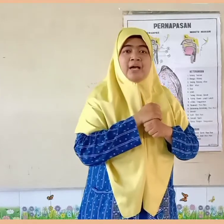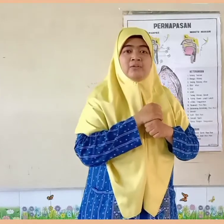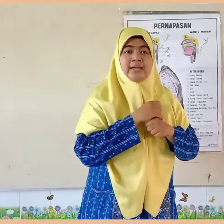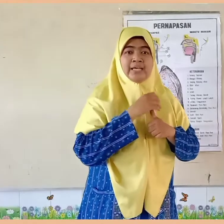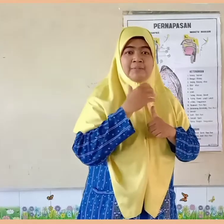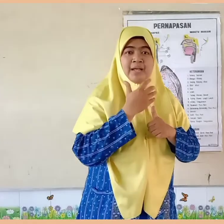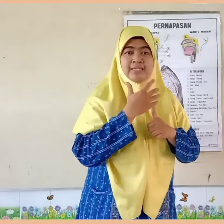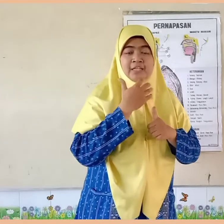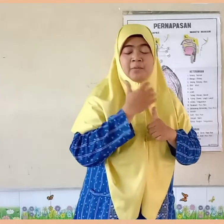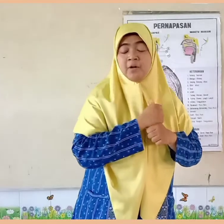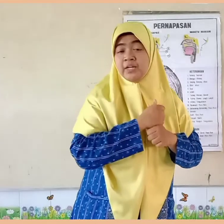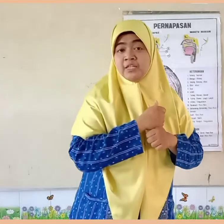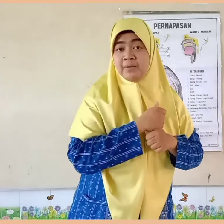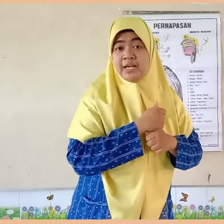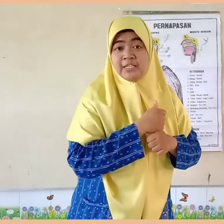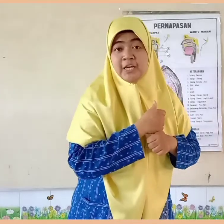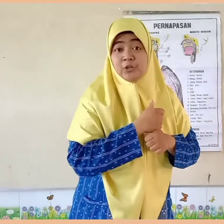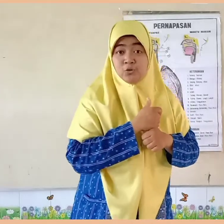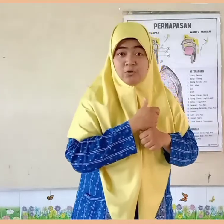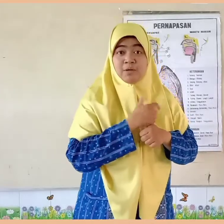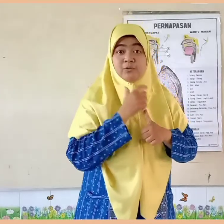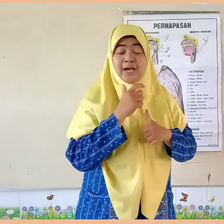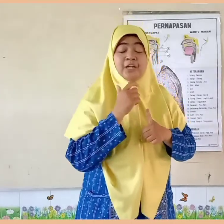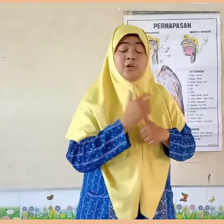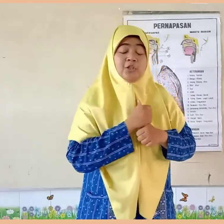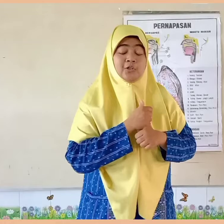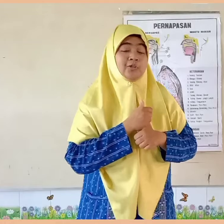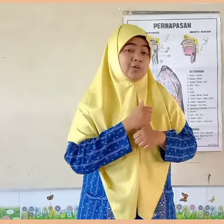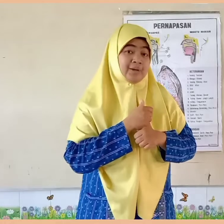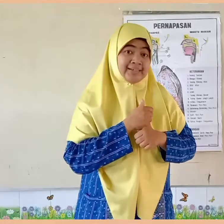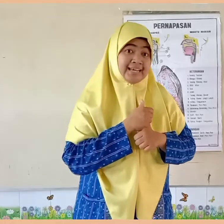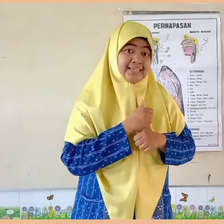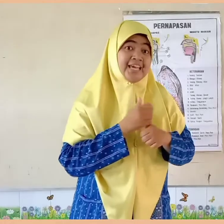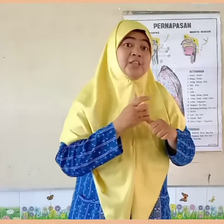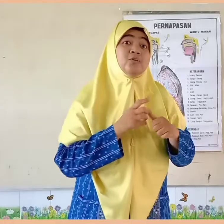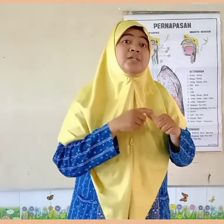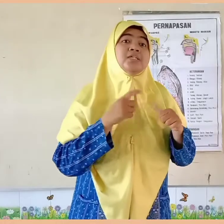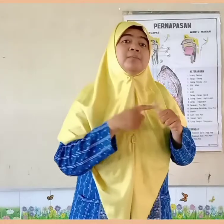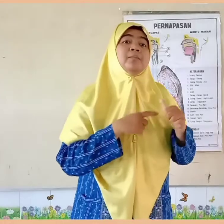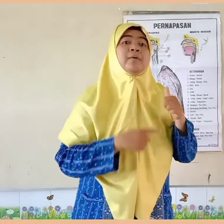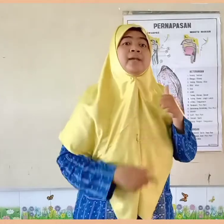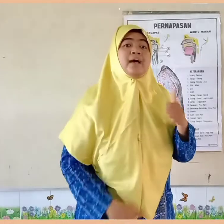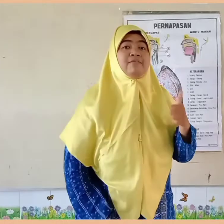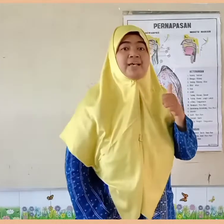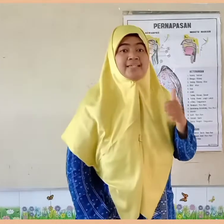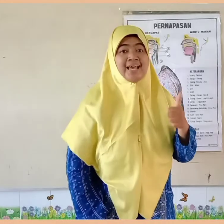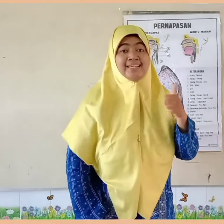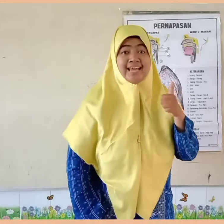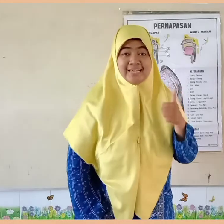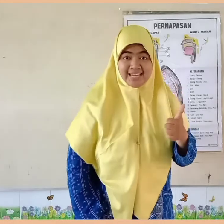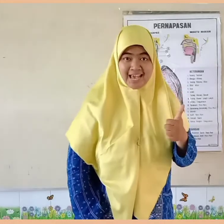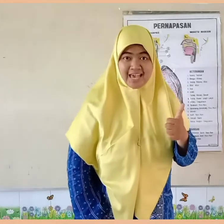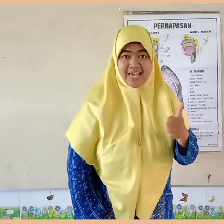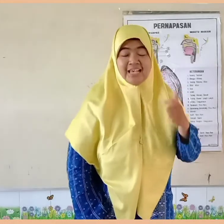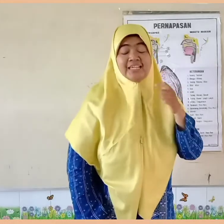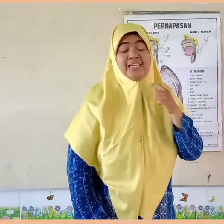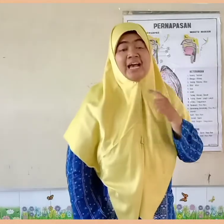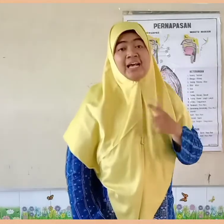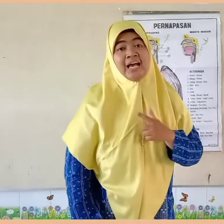melakukan ekspirasi atau melakukan inspirasi itu menggunakan otot-otot tulang dada, itu disebut pernafasan dada. Sedangkan